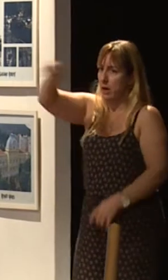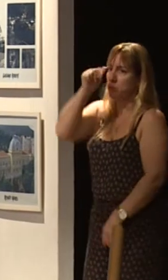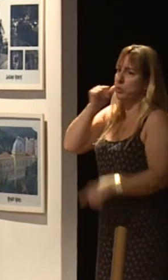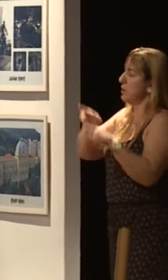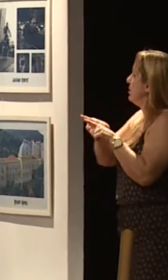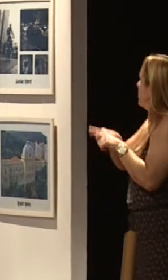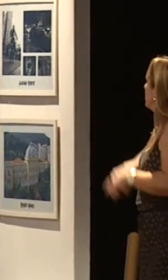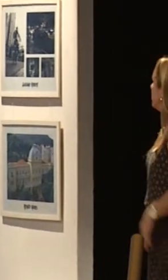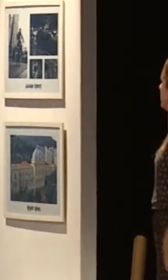Essa fala.